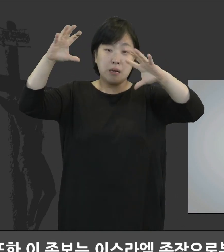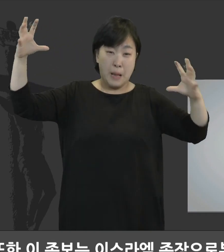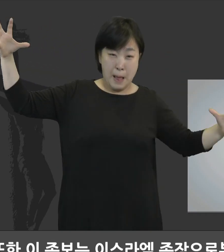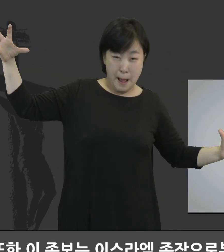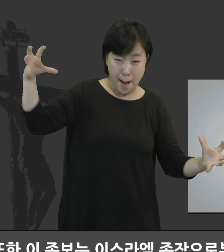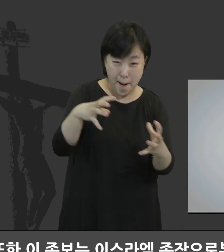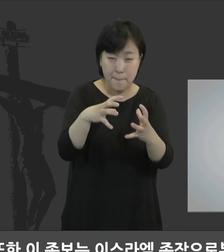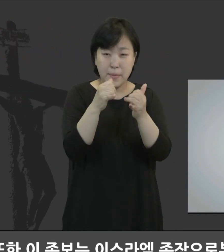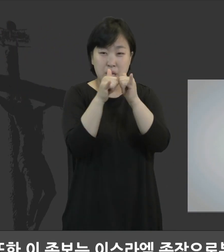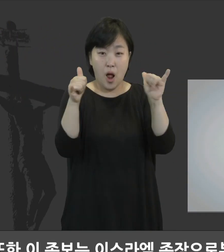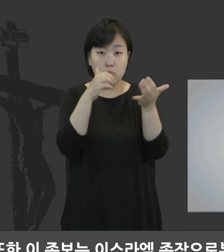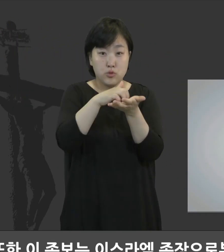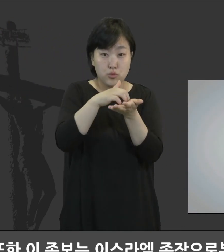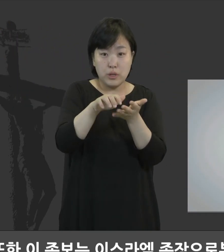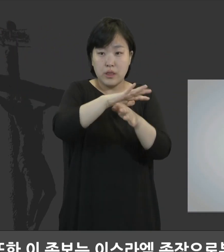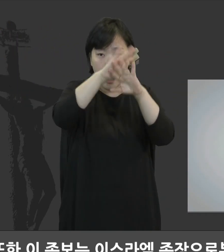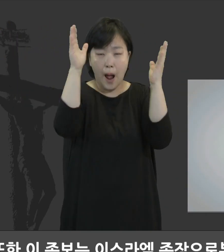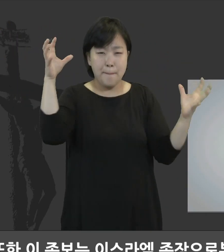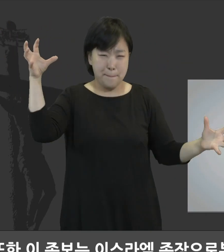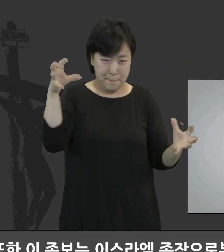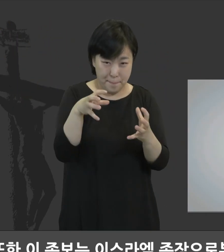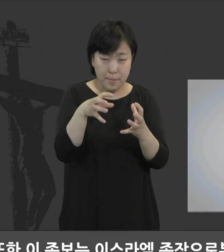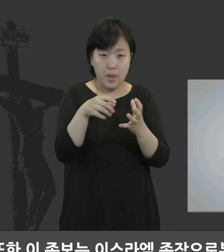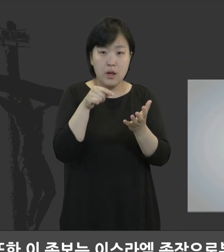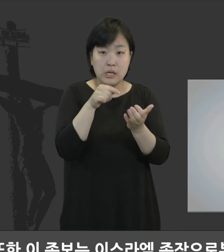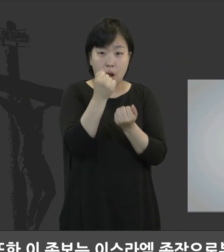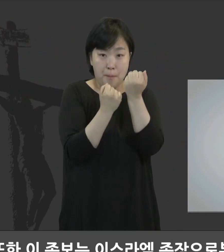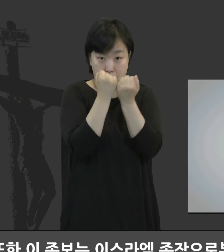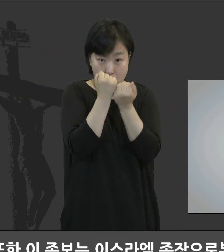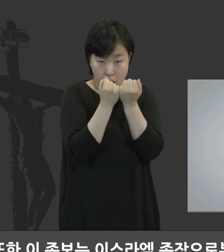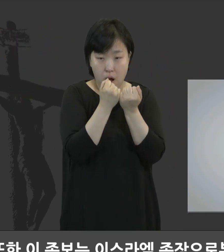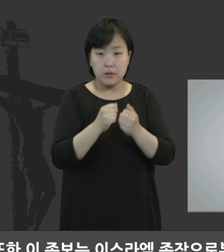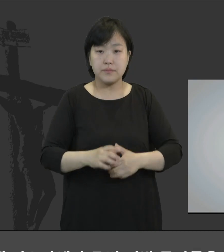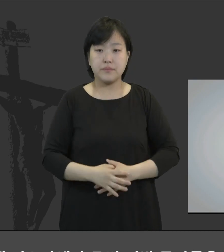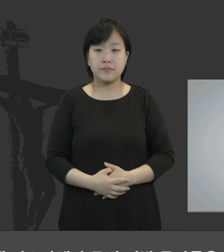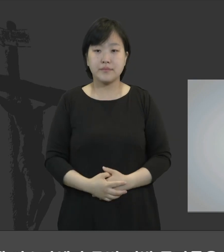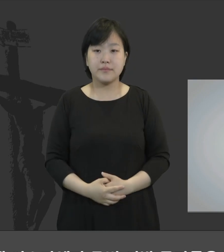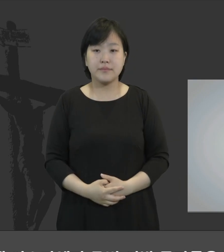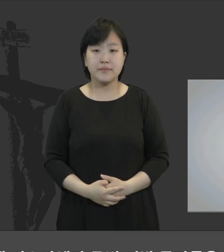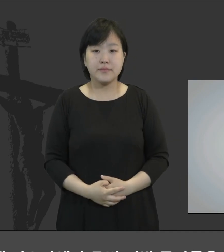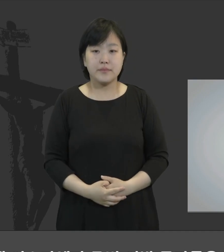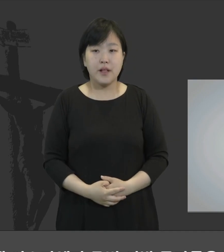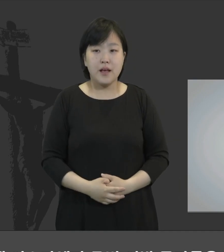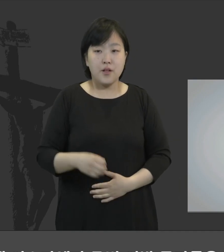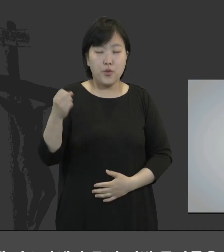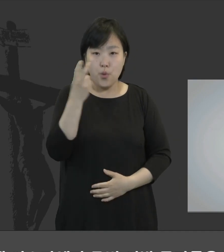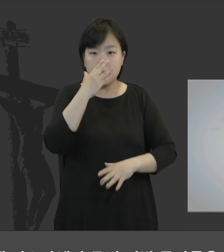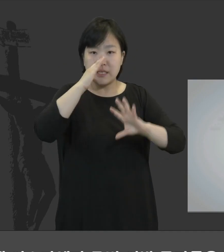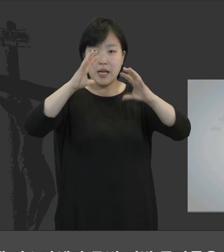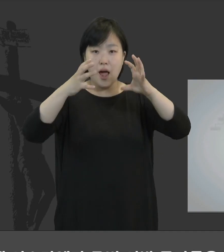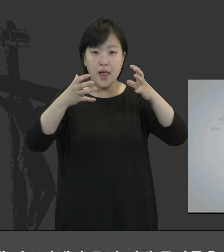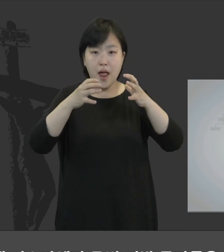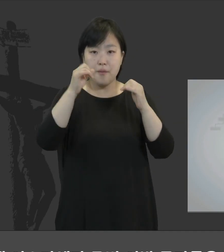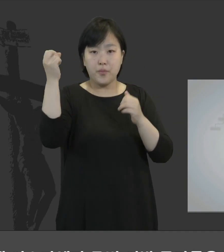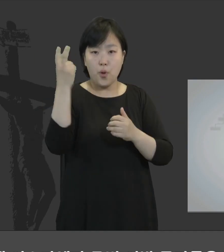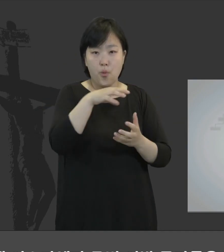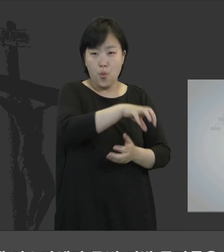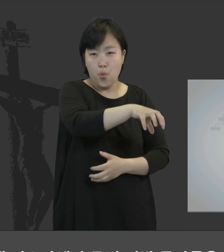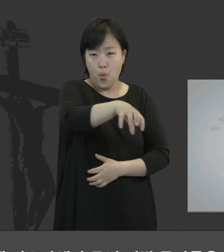이르기까지 과거와 현재를 포괄적으로 보여주지요. 동시에 이스라엘과 주변 이방